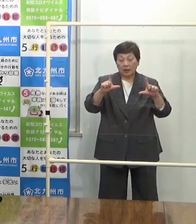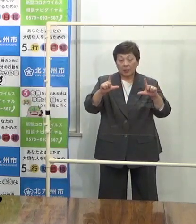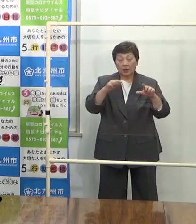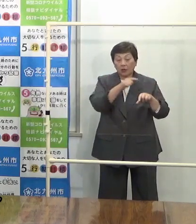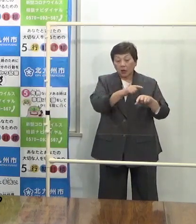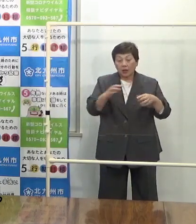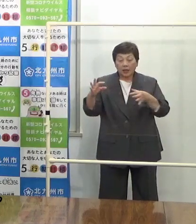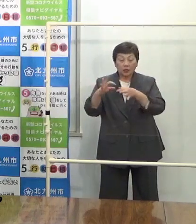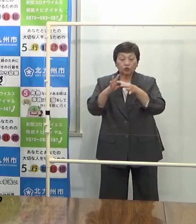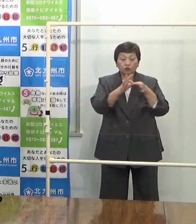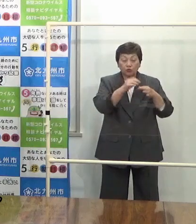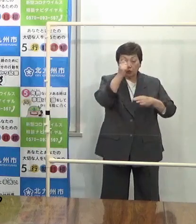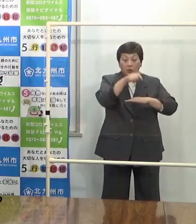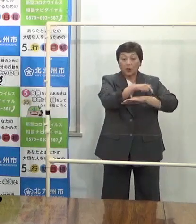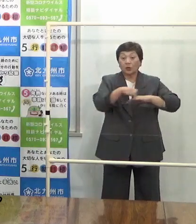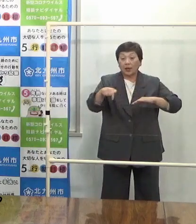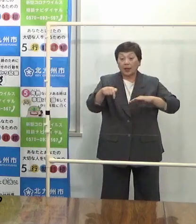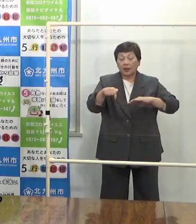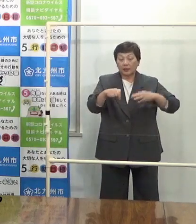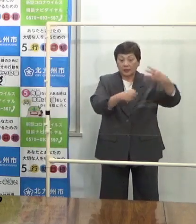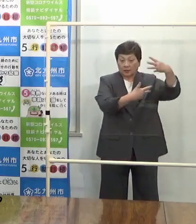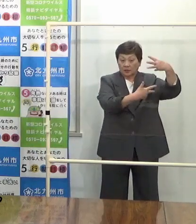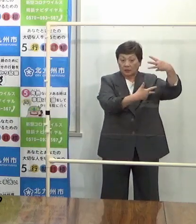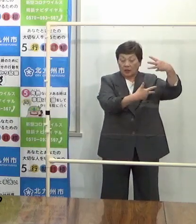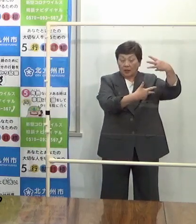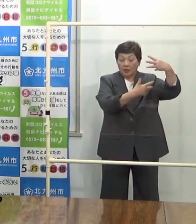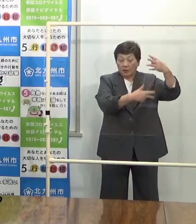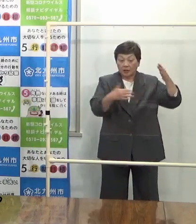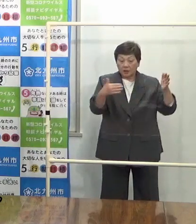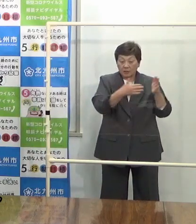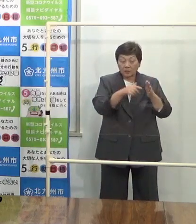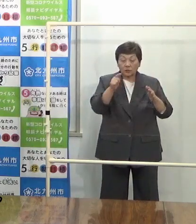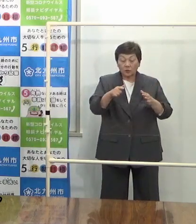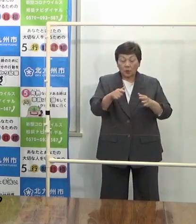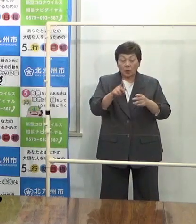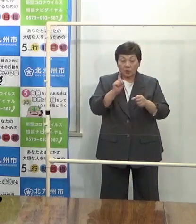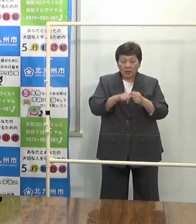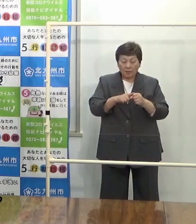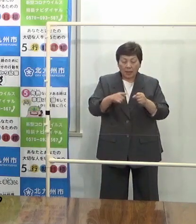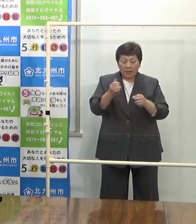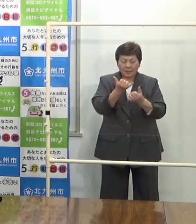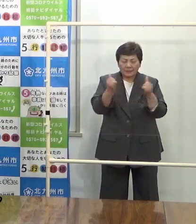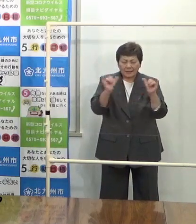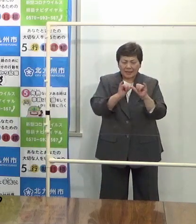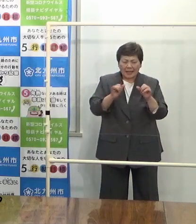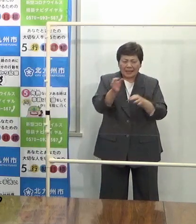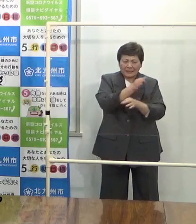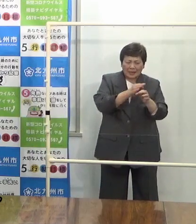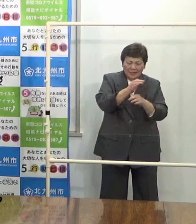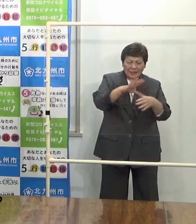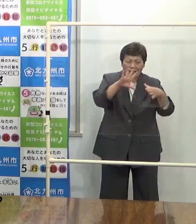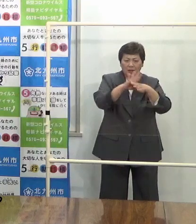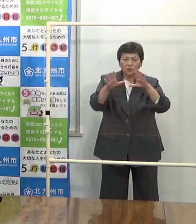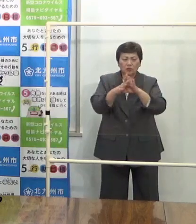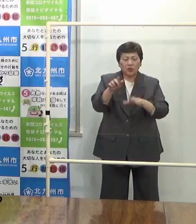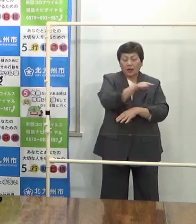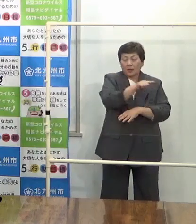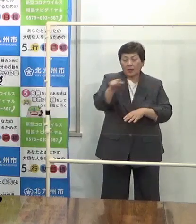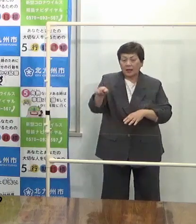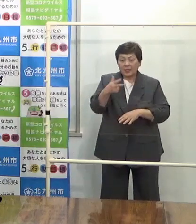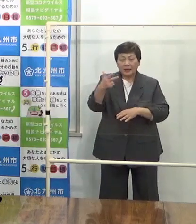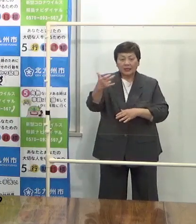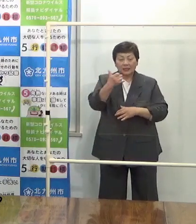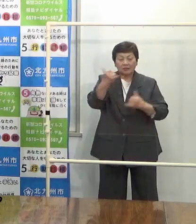続くという予定ではございますけれども、このために社会経済文化さまざまな面で市民